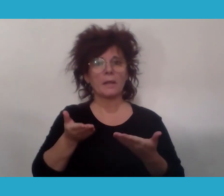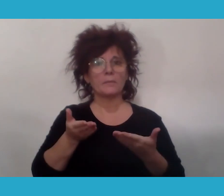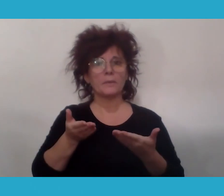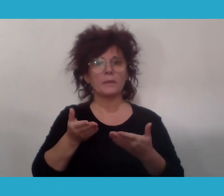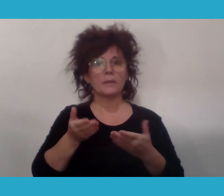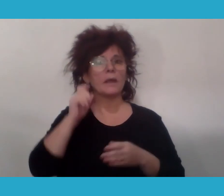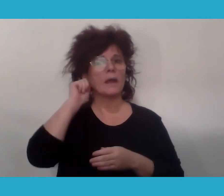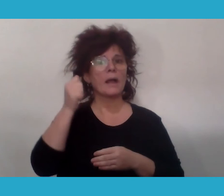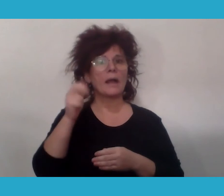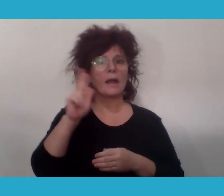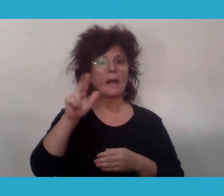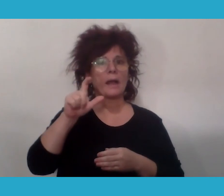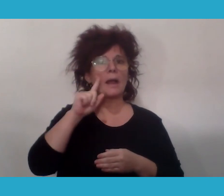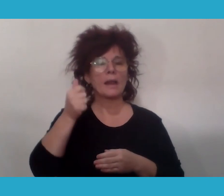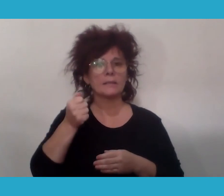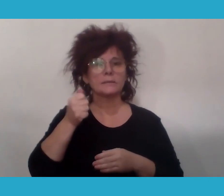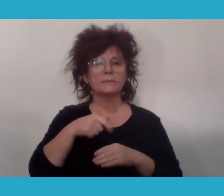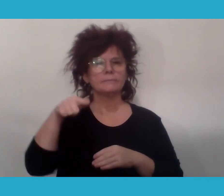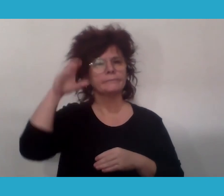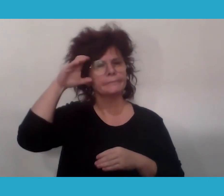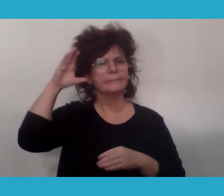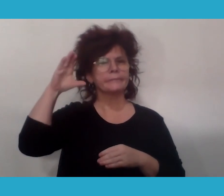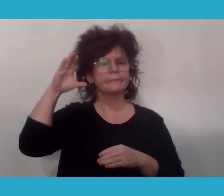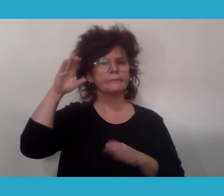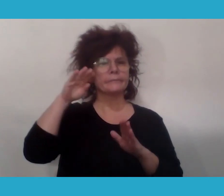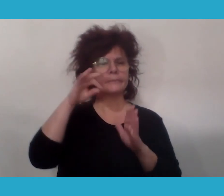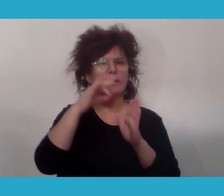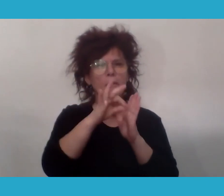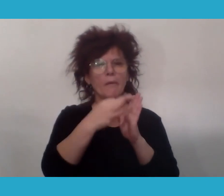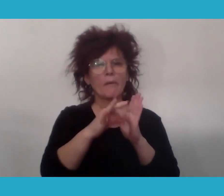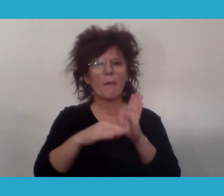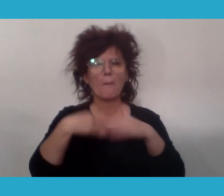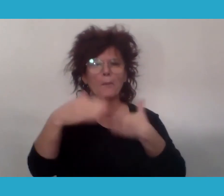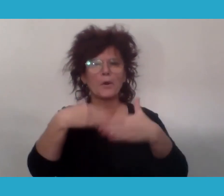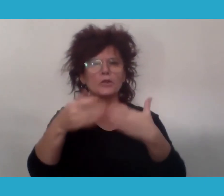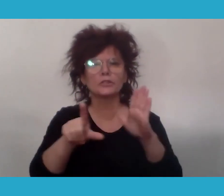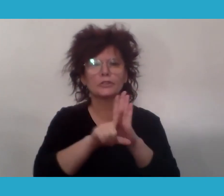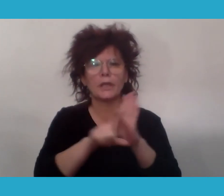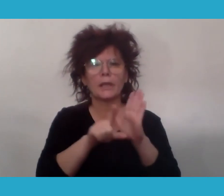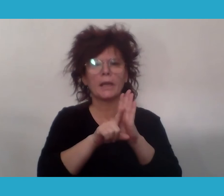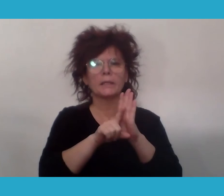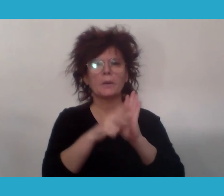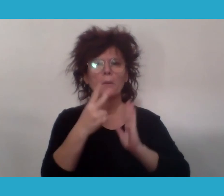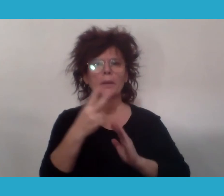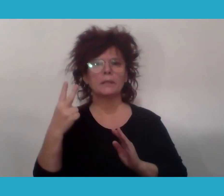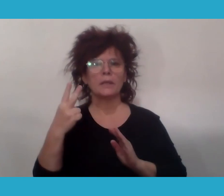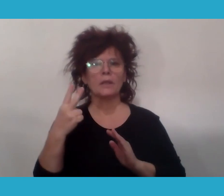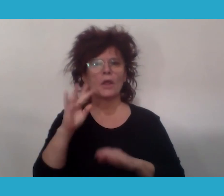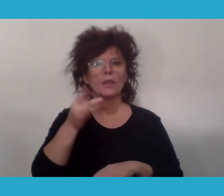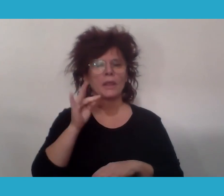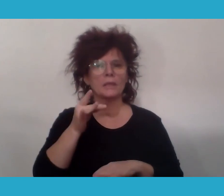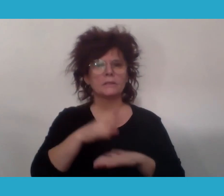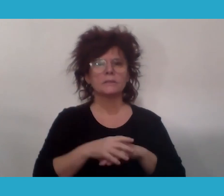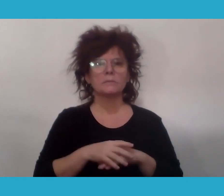a la señora García Agustina Sara, quien se presenta y recuerda detalles sobre el proceso legislativo del 22 de diciembre. No